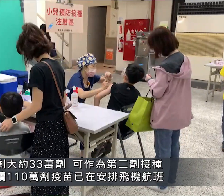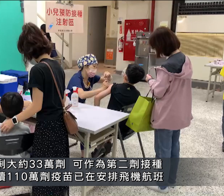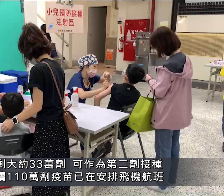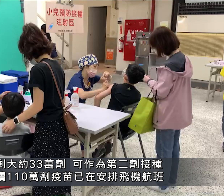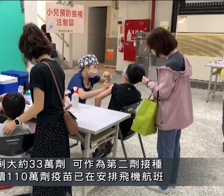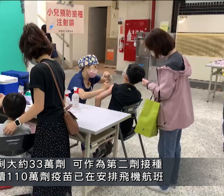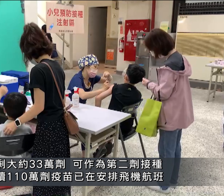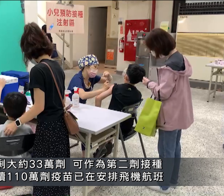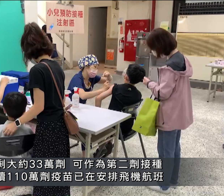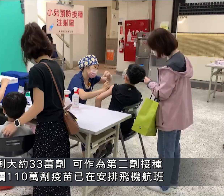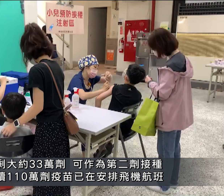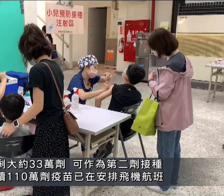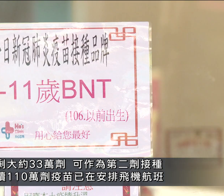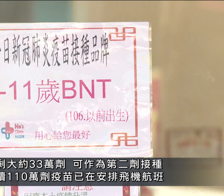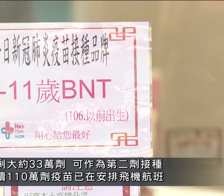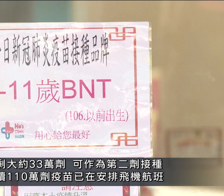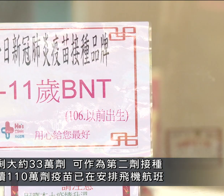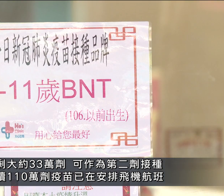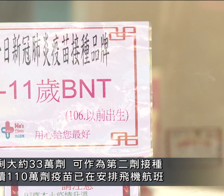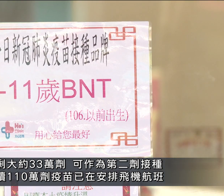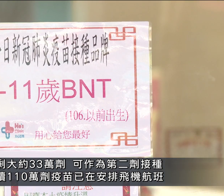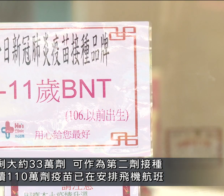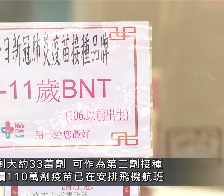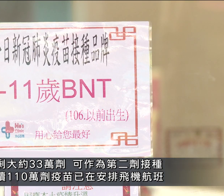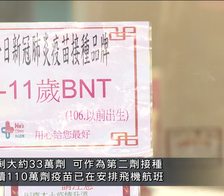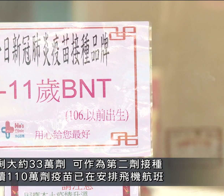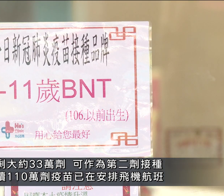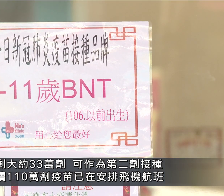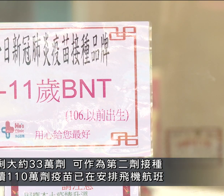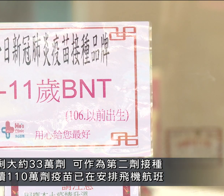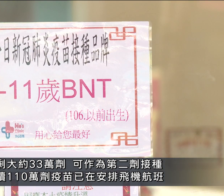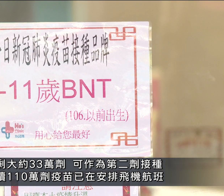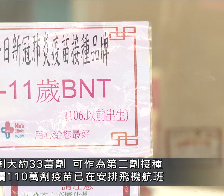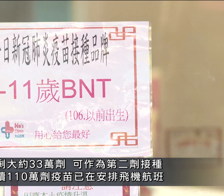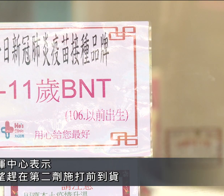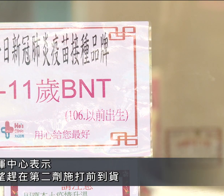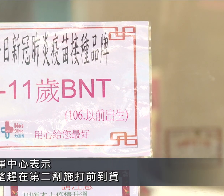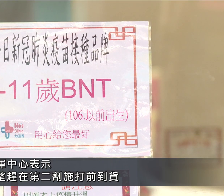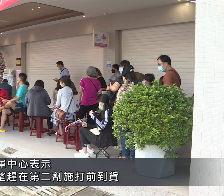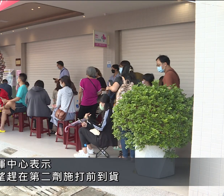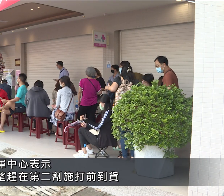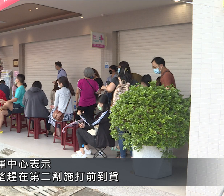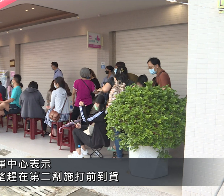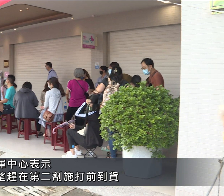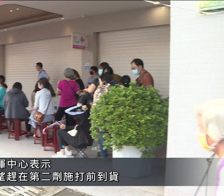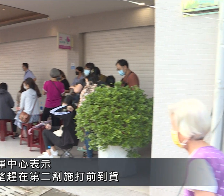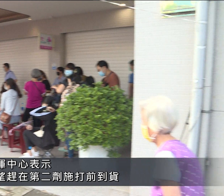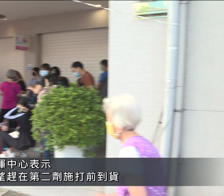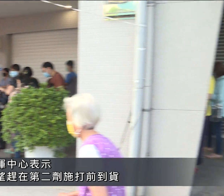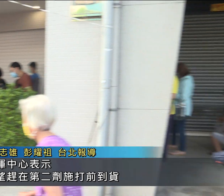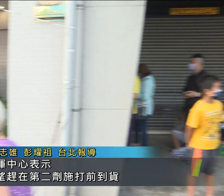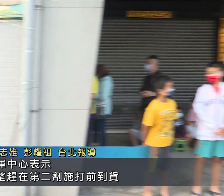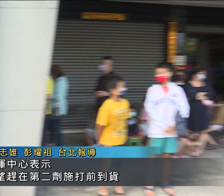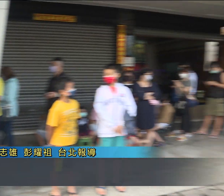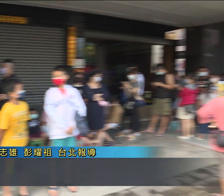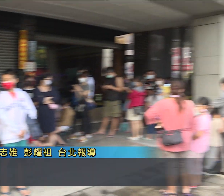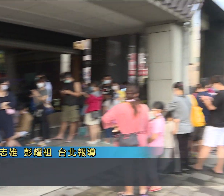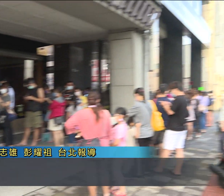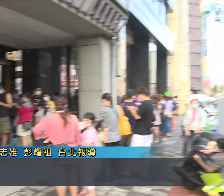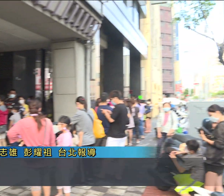为第二剂接种。后续的110万剂疫苗已经在安排飞机航班。指挥中心表示，希望赶在第二剂施打前到货。记者张雄、彭耀祖台